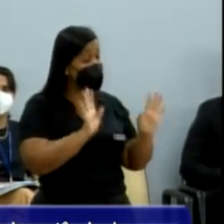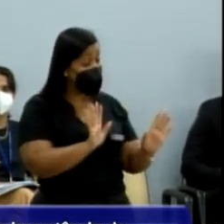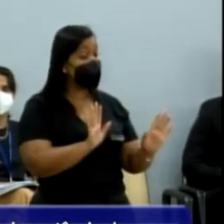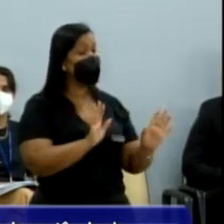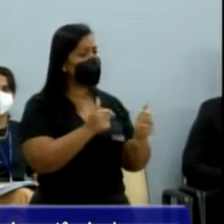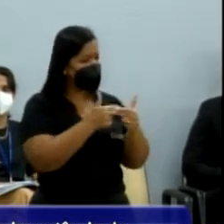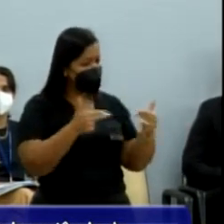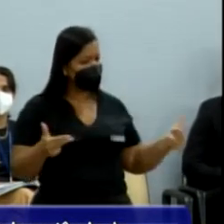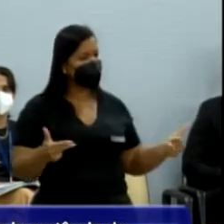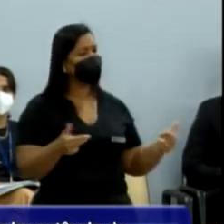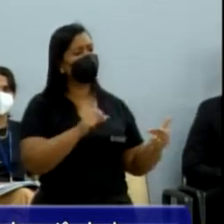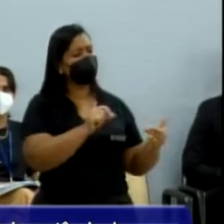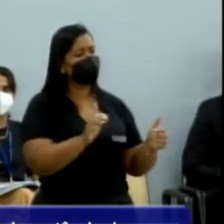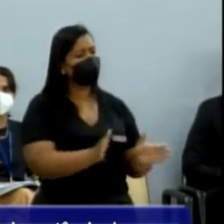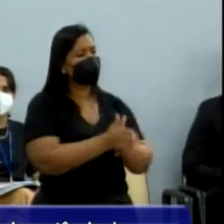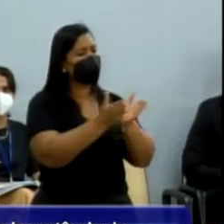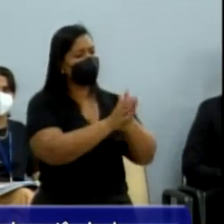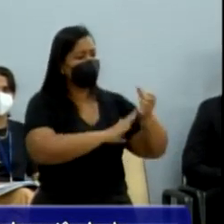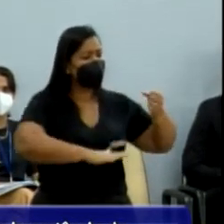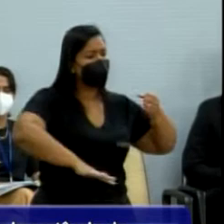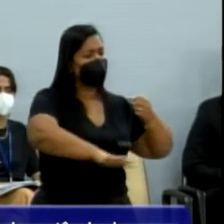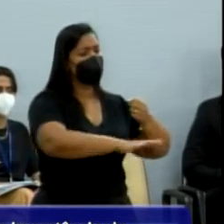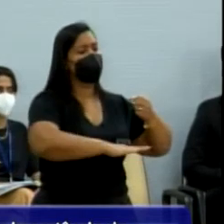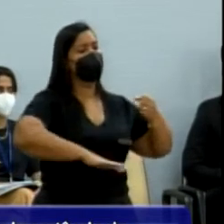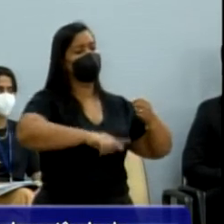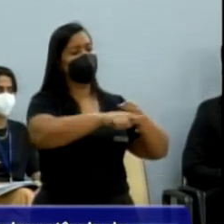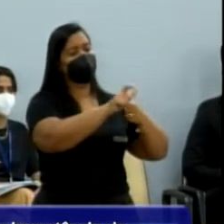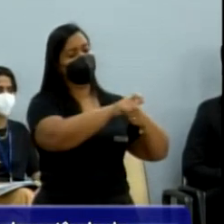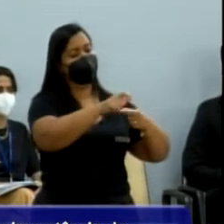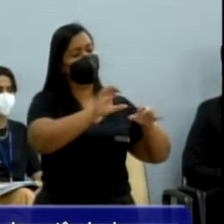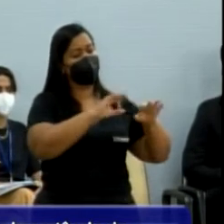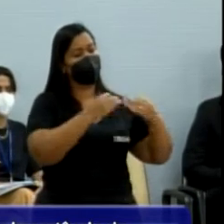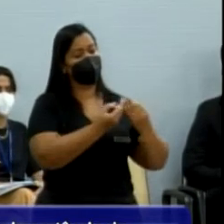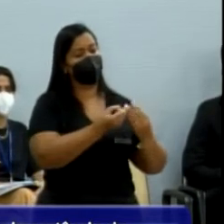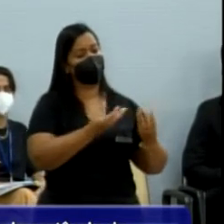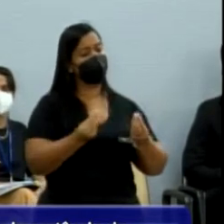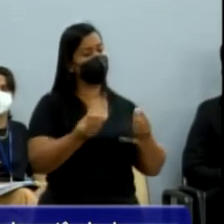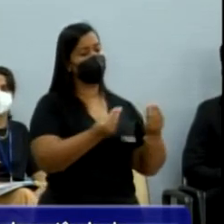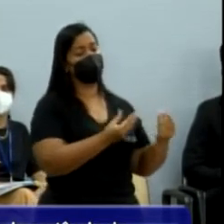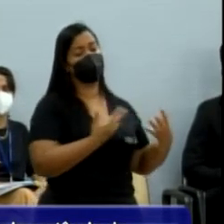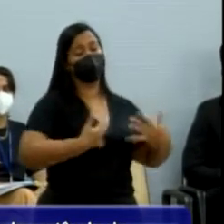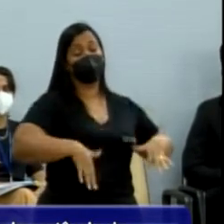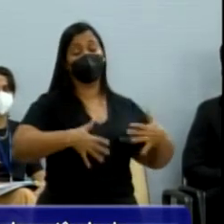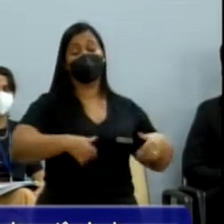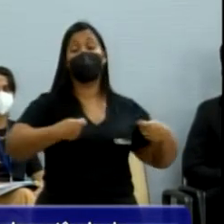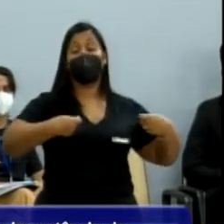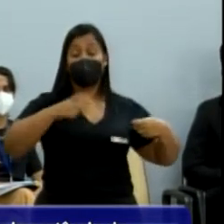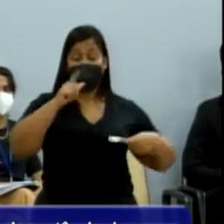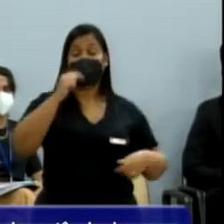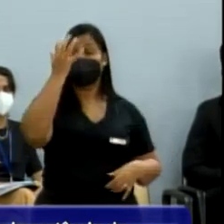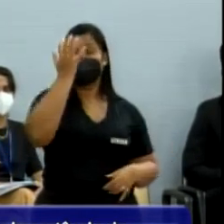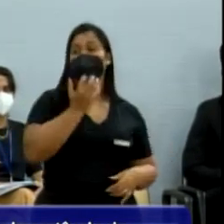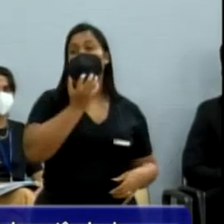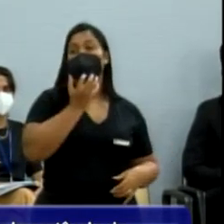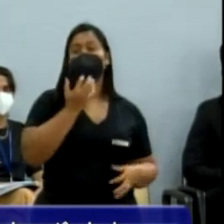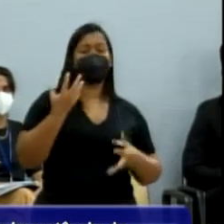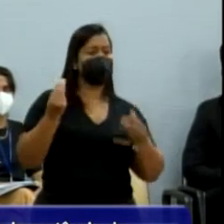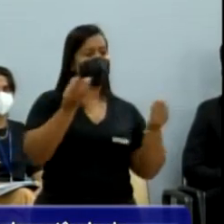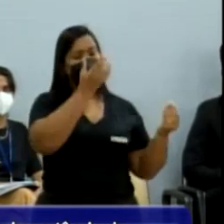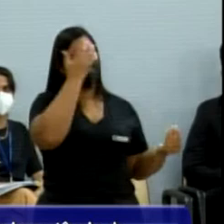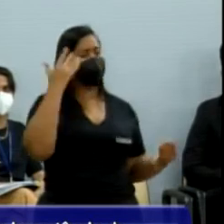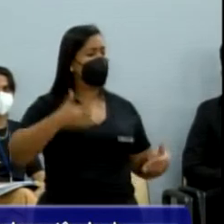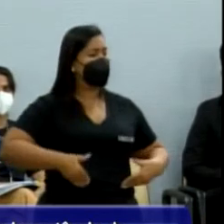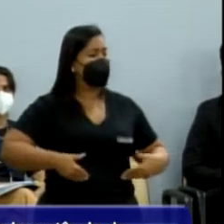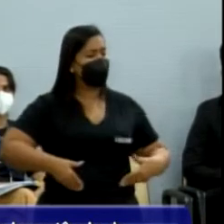a situação de vulnerabilidade das famílias é muito séria. É muita gente